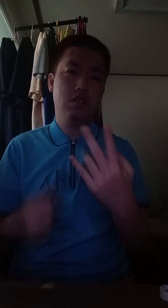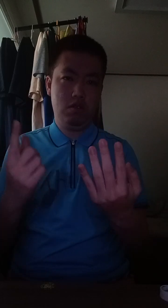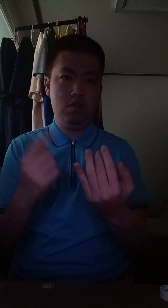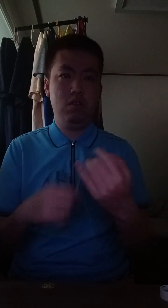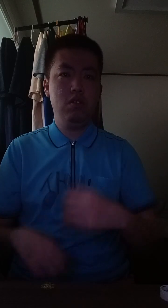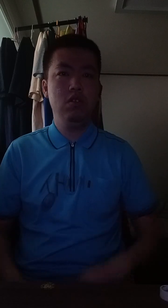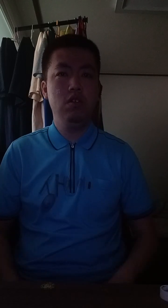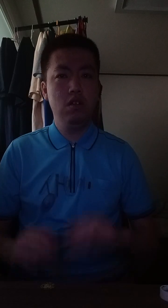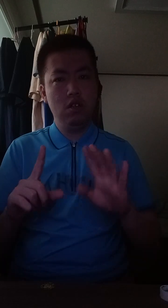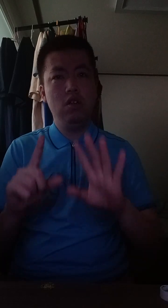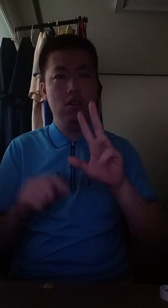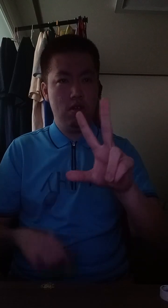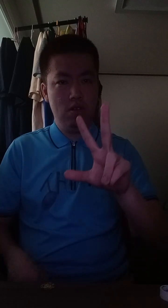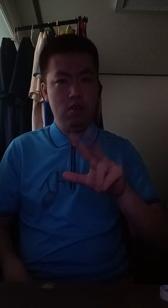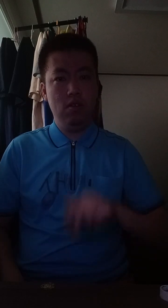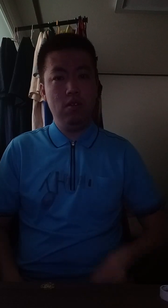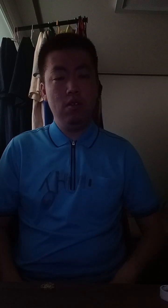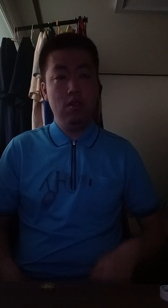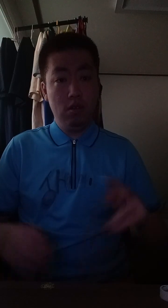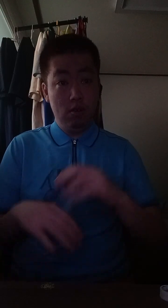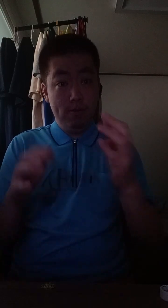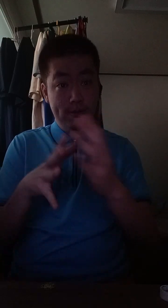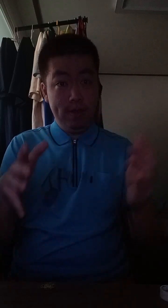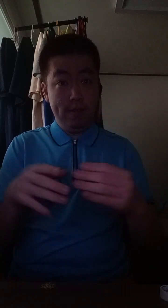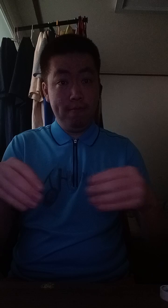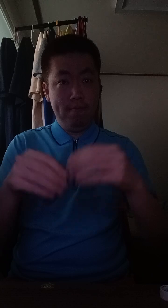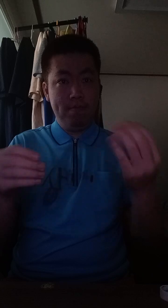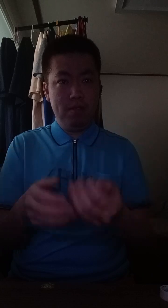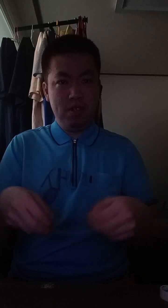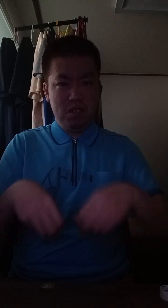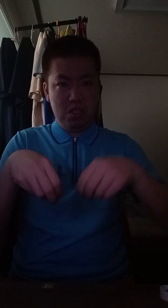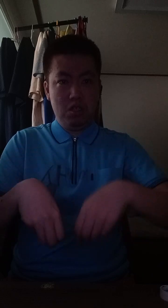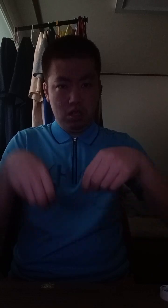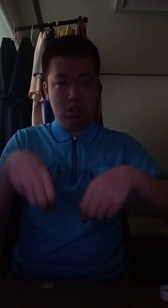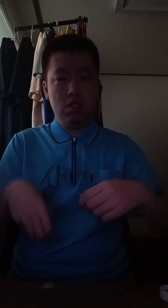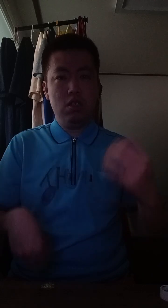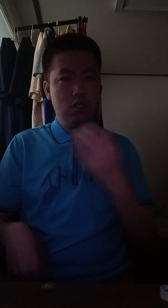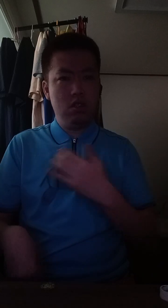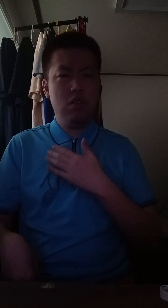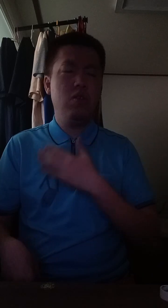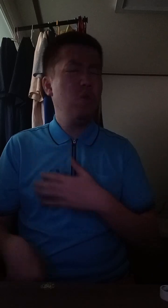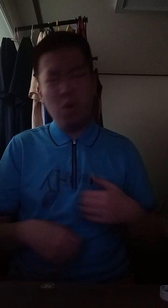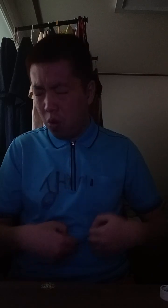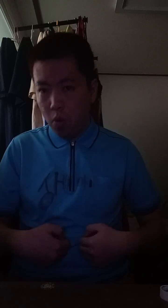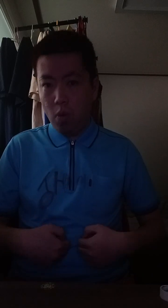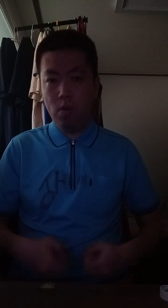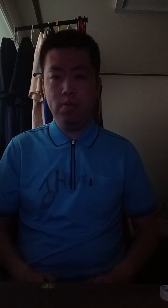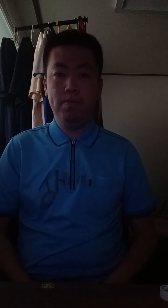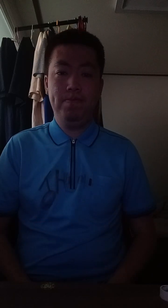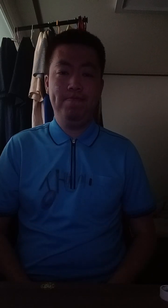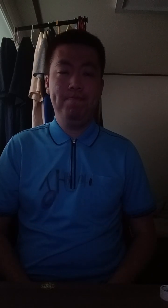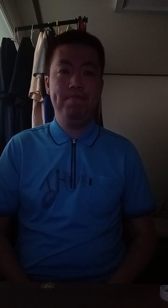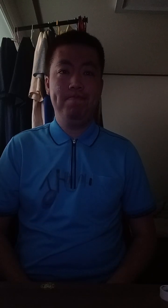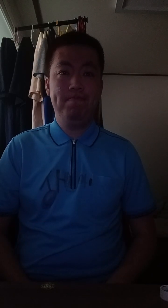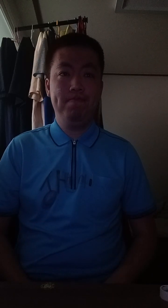저녁 7시 반쯤입니다. 주변 승객들이 아이를 금방 끌어올려 큰 사고로 이어지지는 않았습니다. 보시는